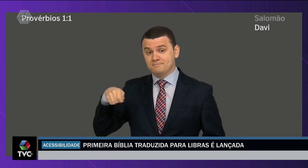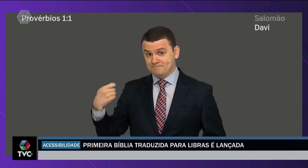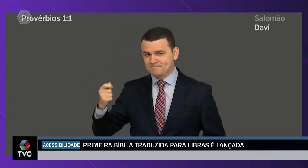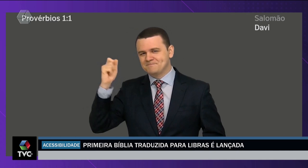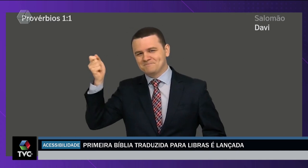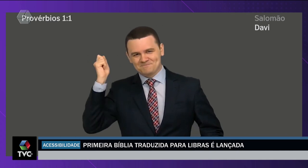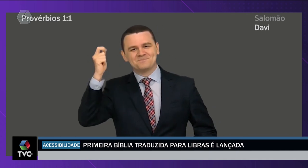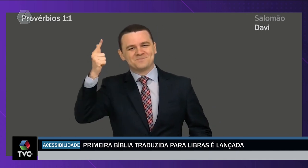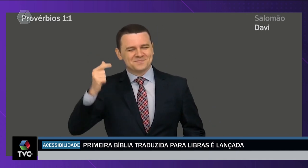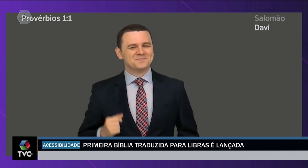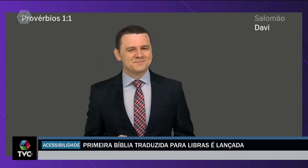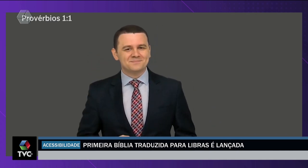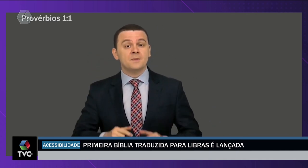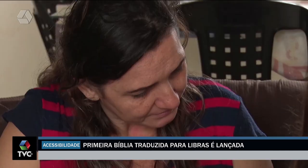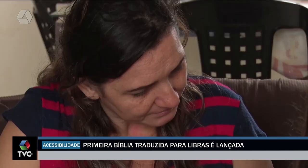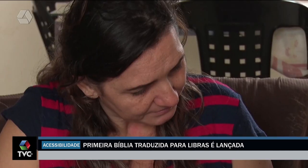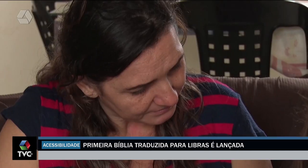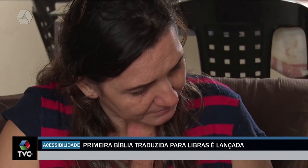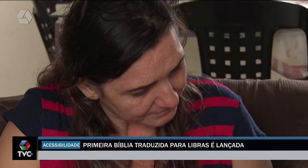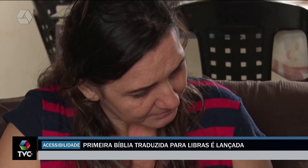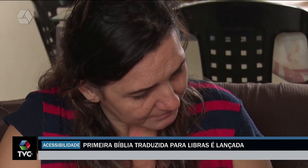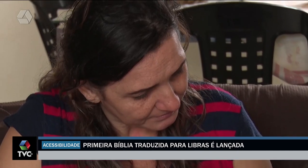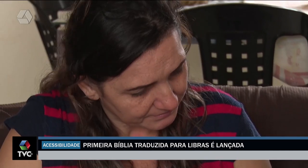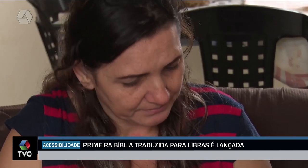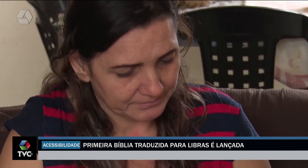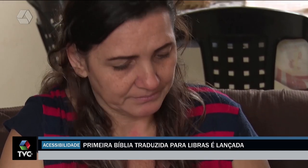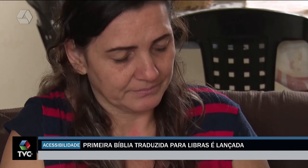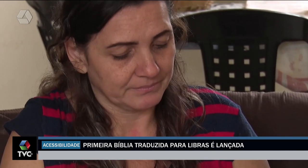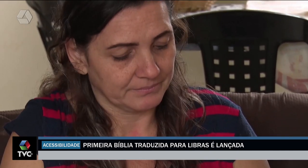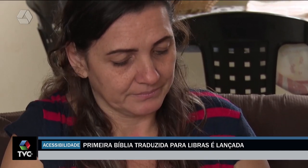em 2 anos e meio. Então, em nome da Kátia e de